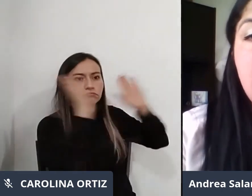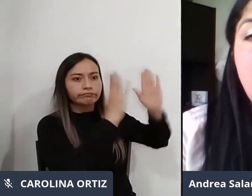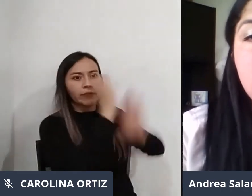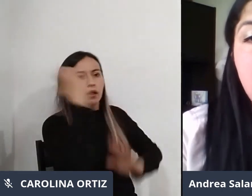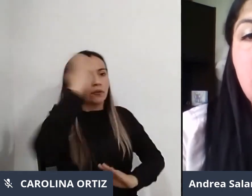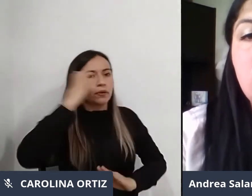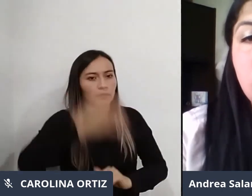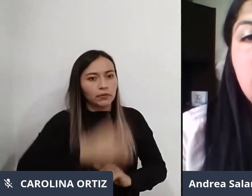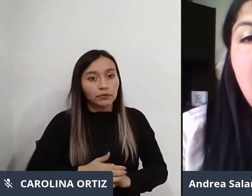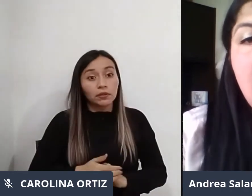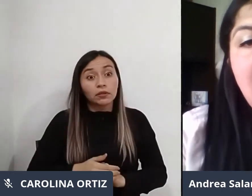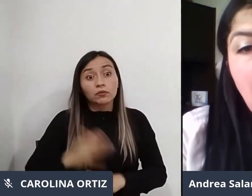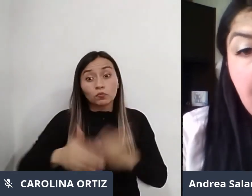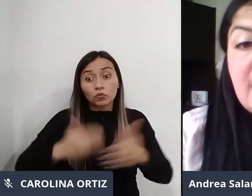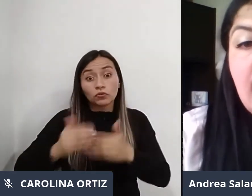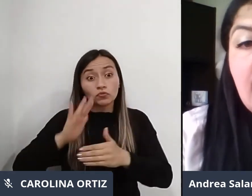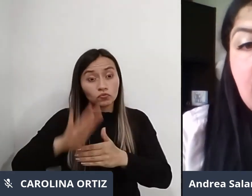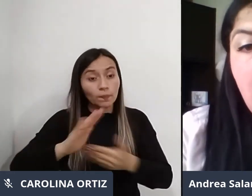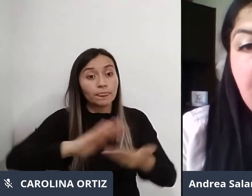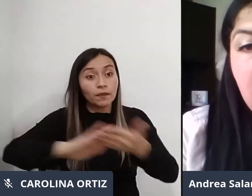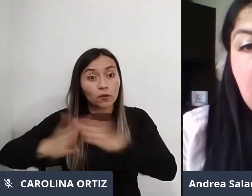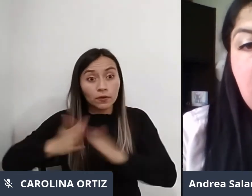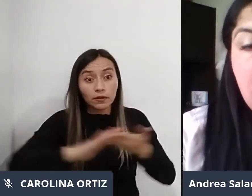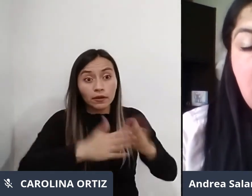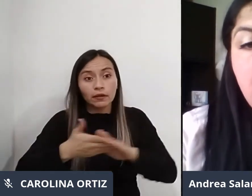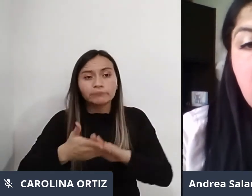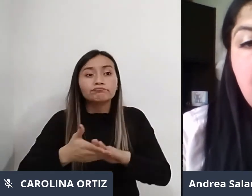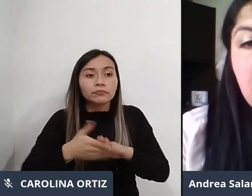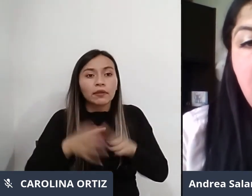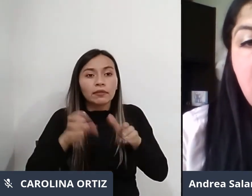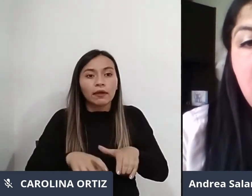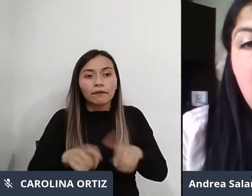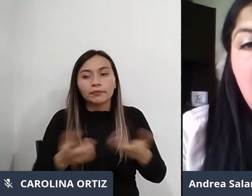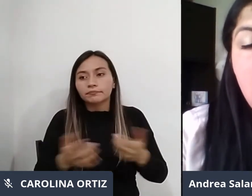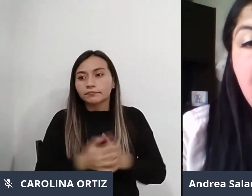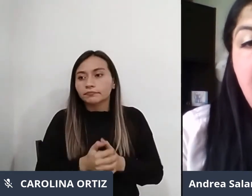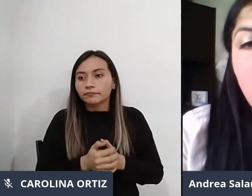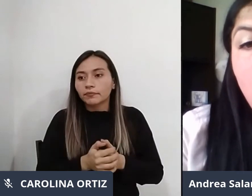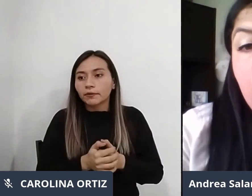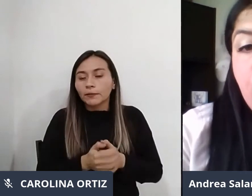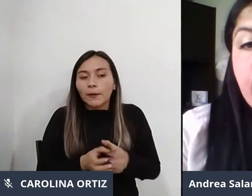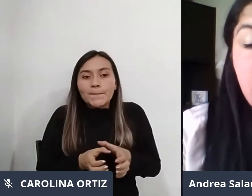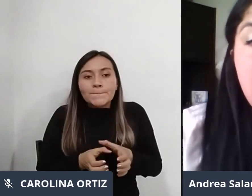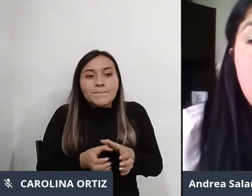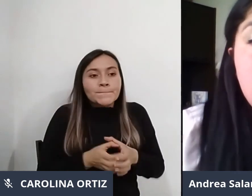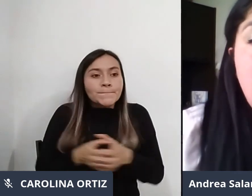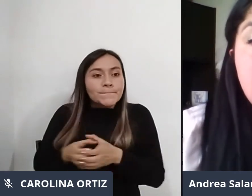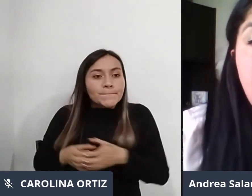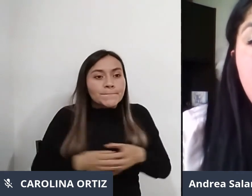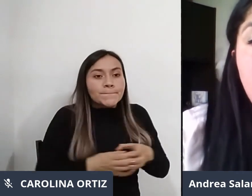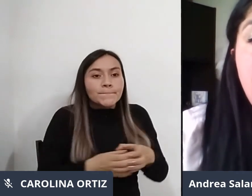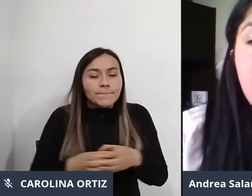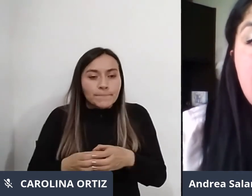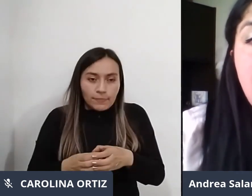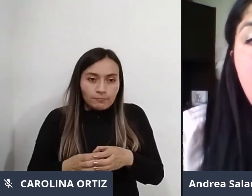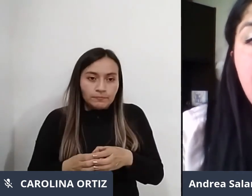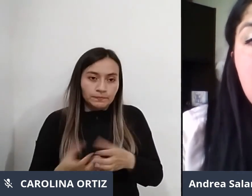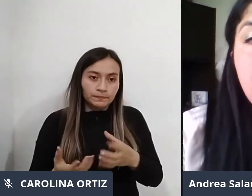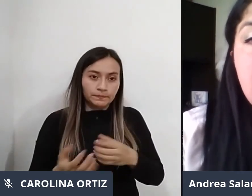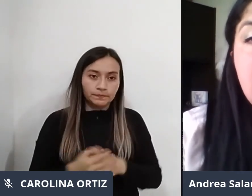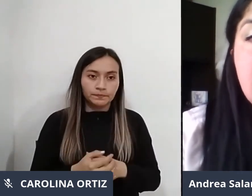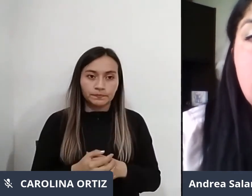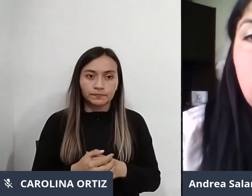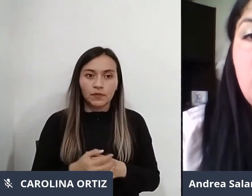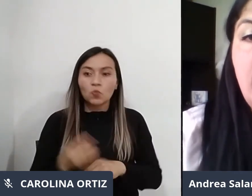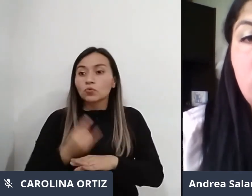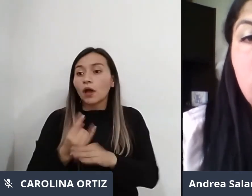procesos comunitarios tienen entonces que repensarse también desde esas perspectivas y mirar cómo, utilizando diferentes